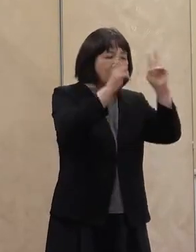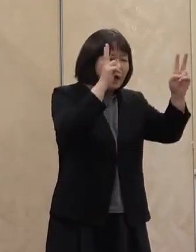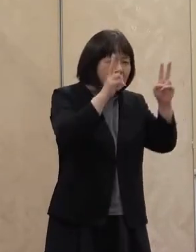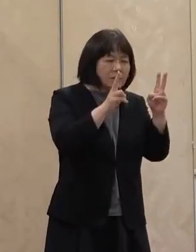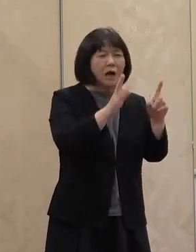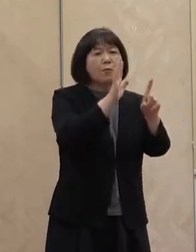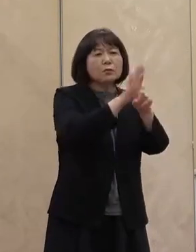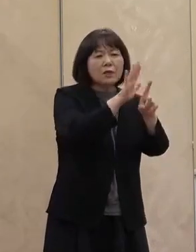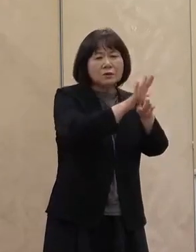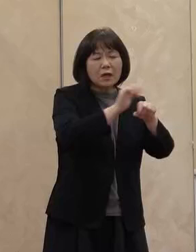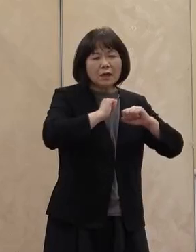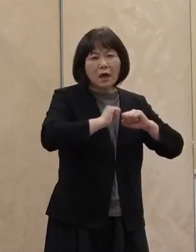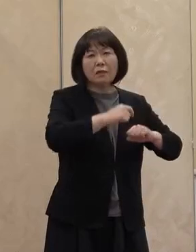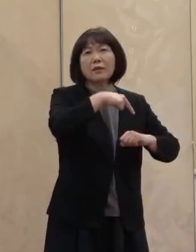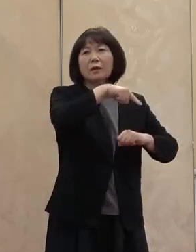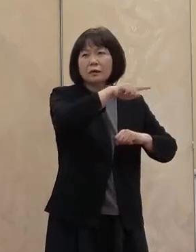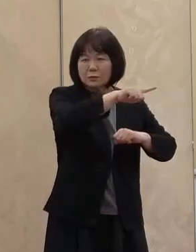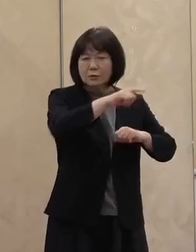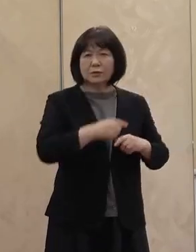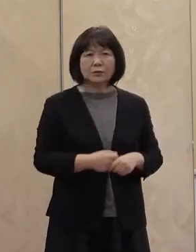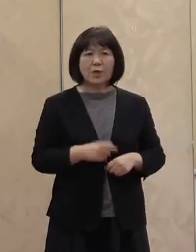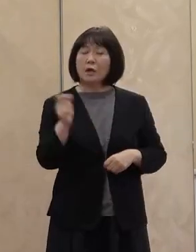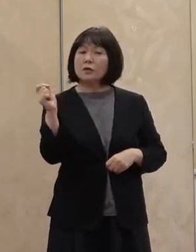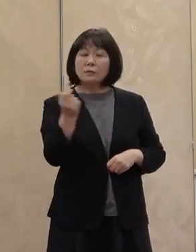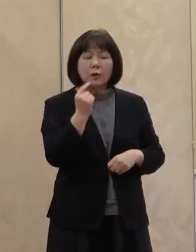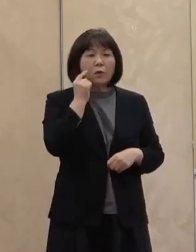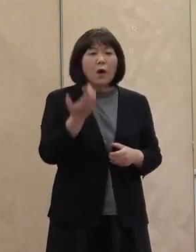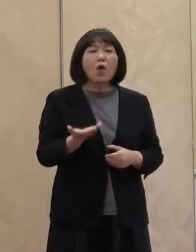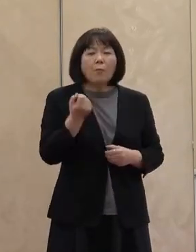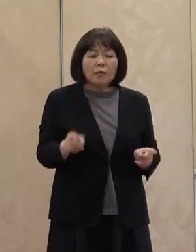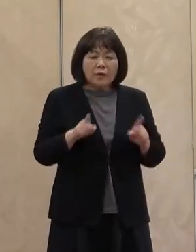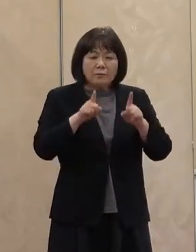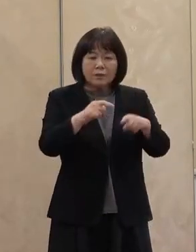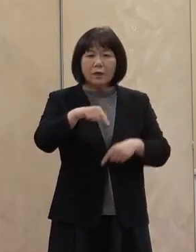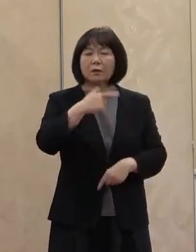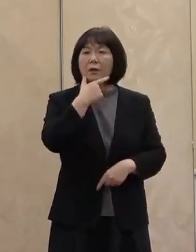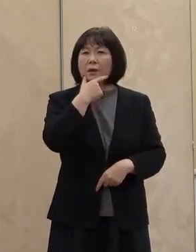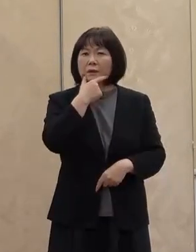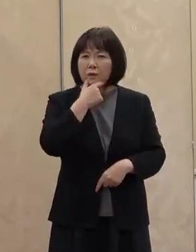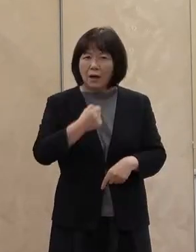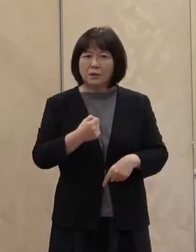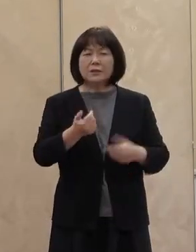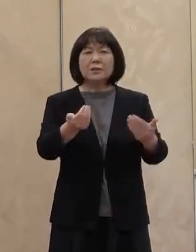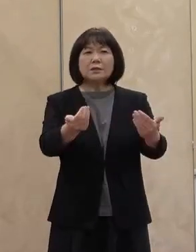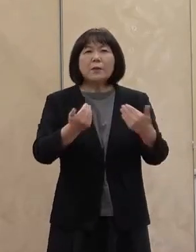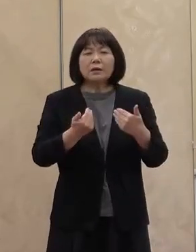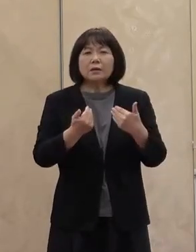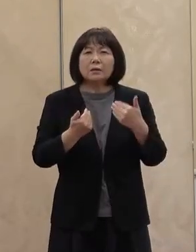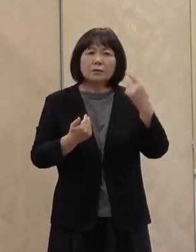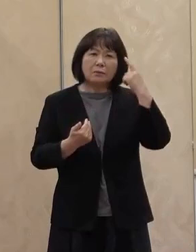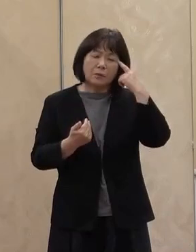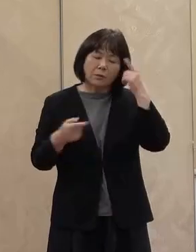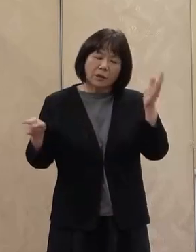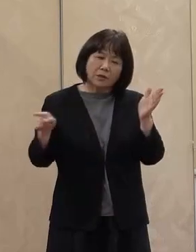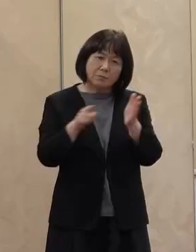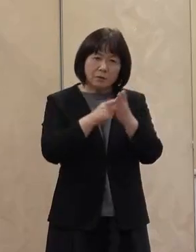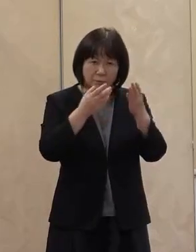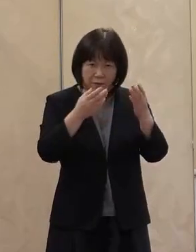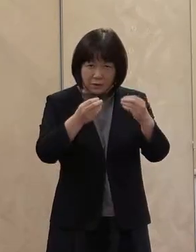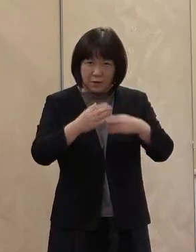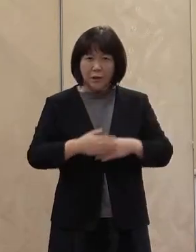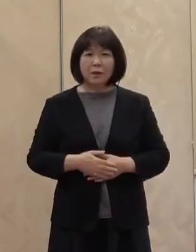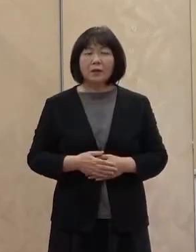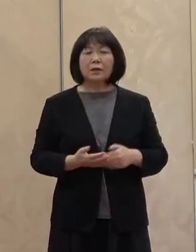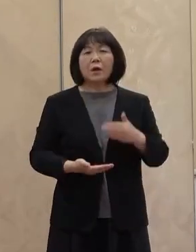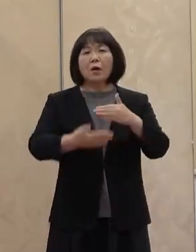えるということをスピード感を持ってやってくれと、やるべきだという考えで進めてきました。ですので